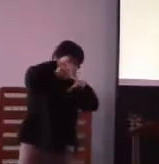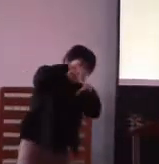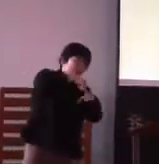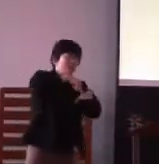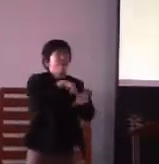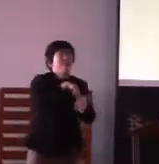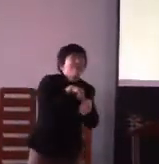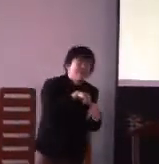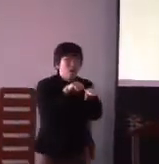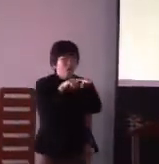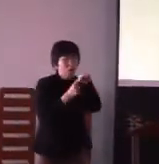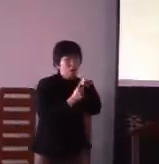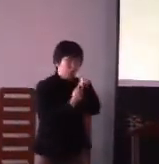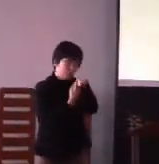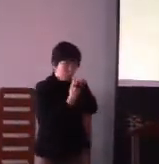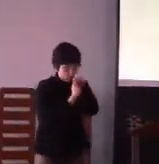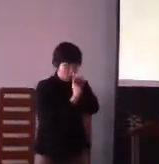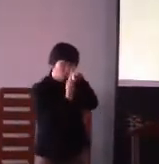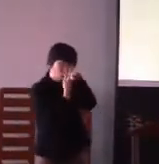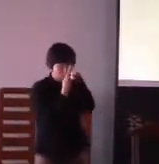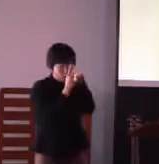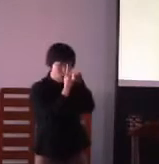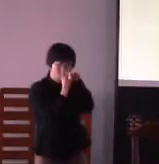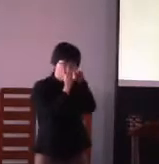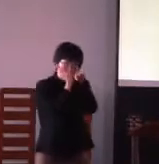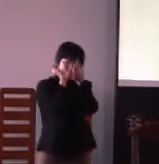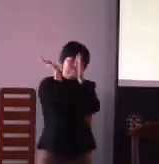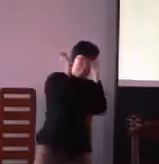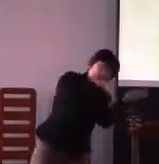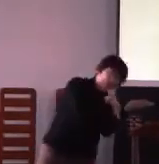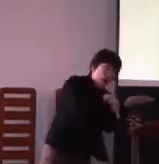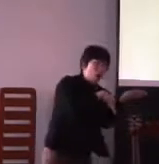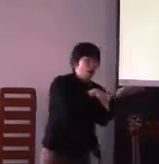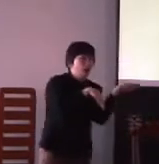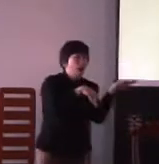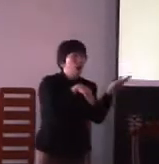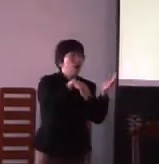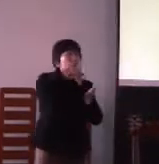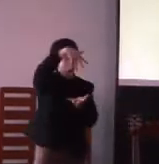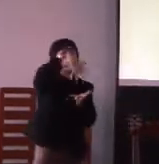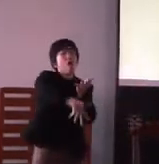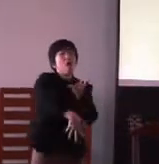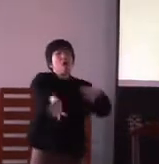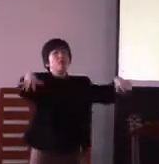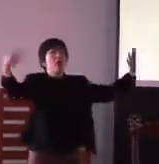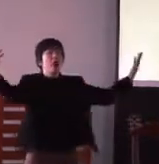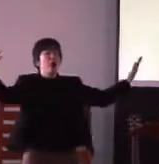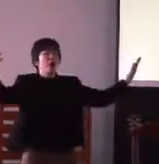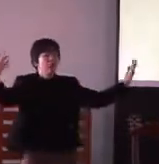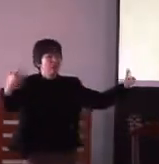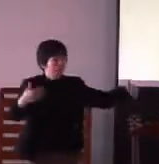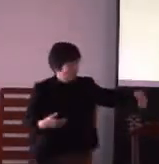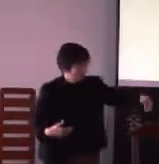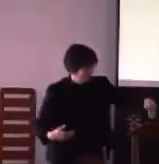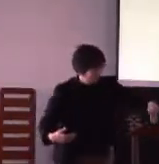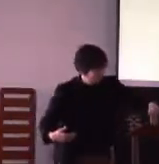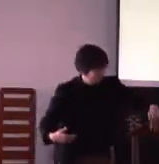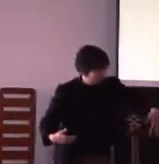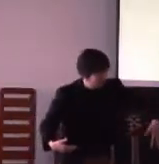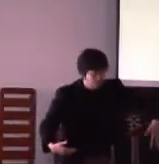根を張らすことができなくて枯れて倒れてしまいました。根がないためです。根付か